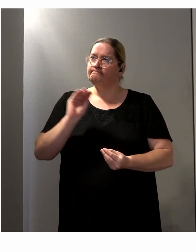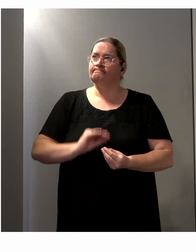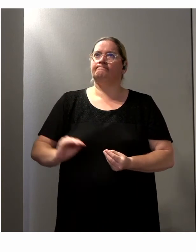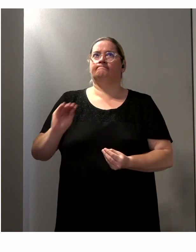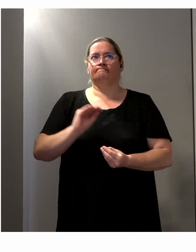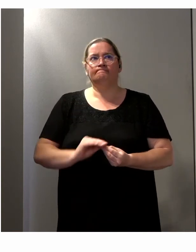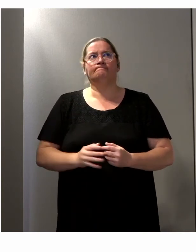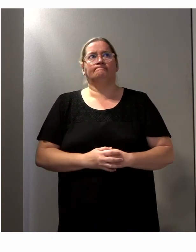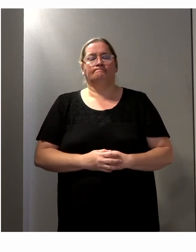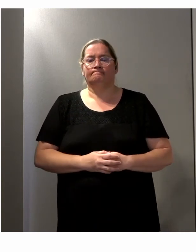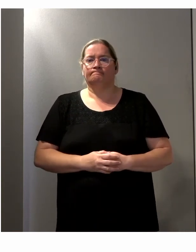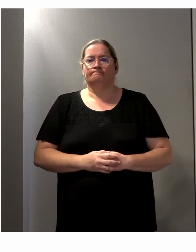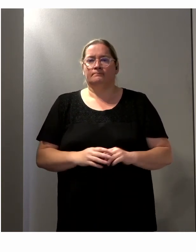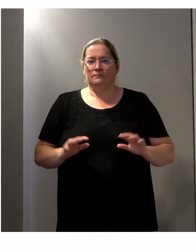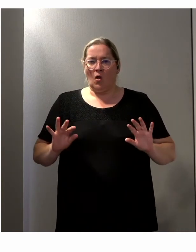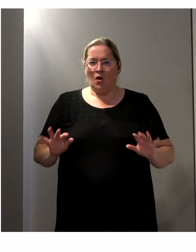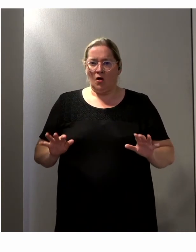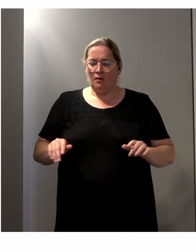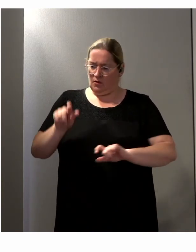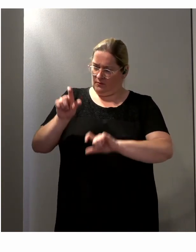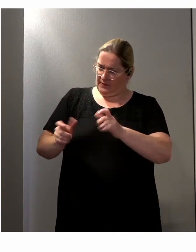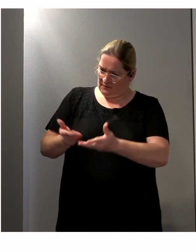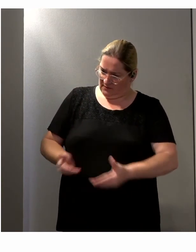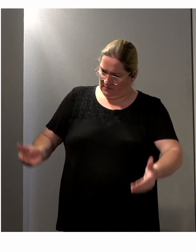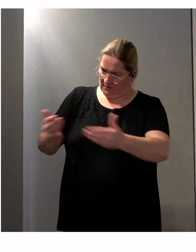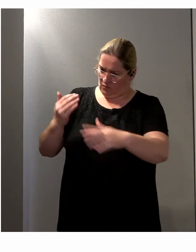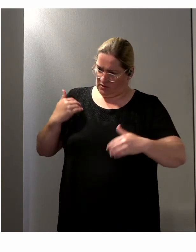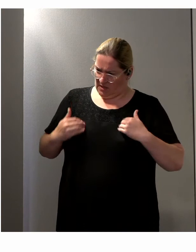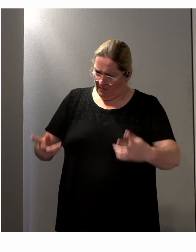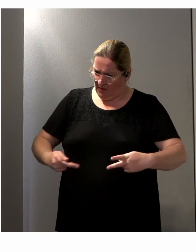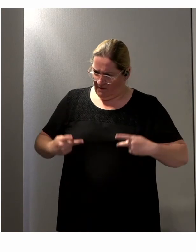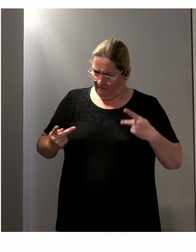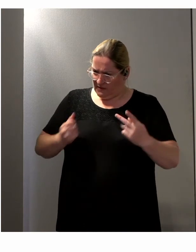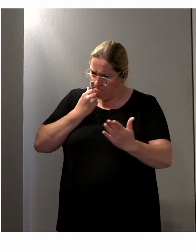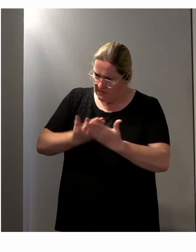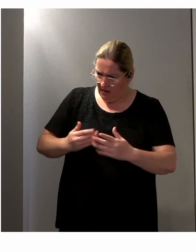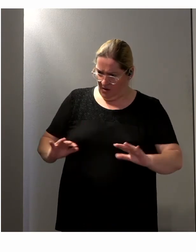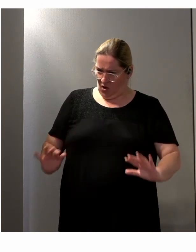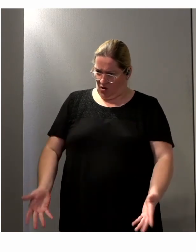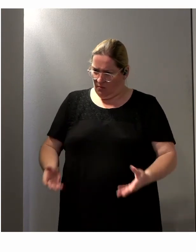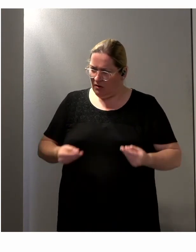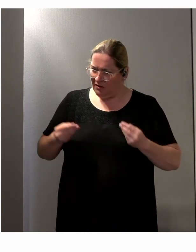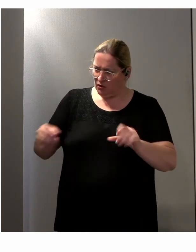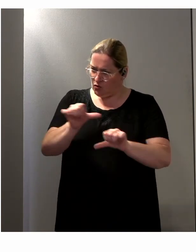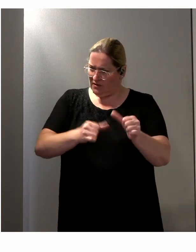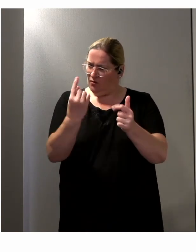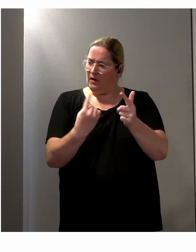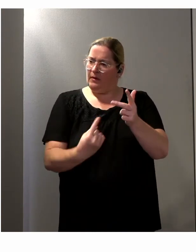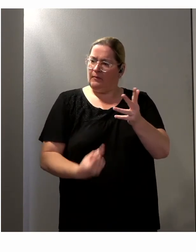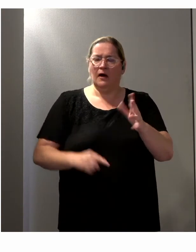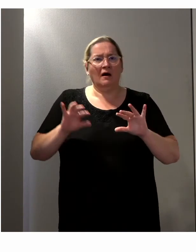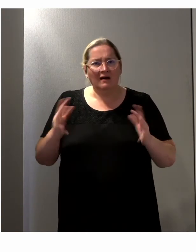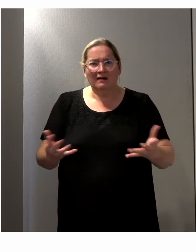sur les conditions finalement qui permettraient aux personnes en situation de handicap de pouvoir vivre dignement, en particulier évidemment celles qui ne peuvent